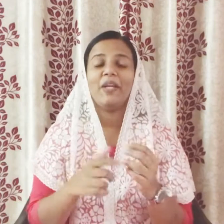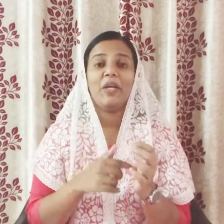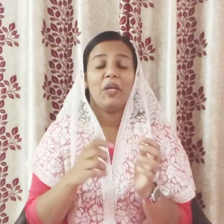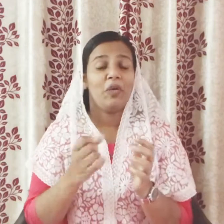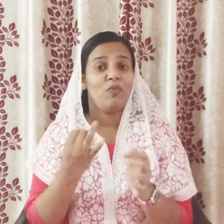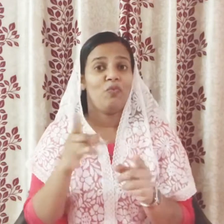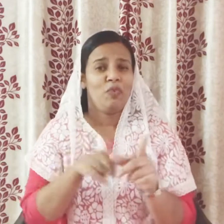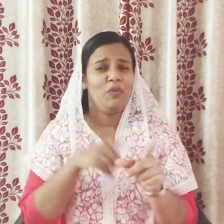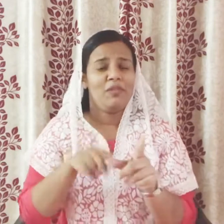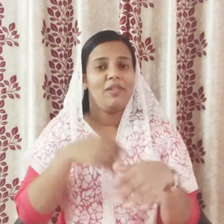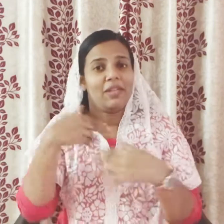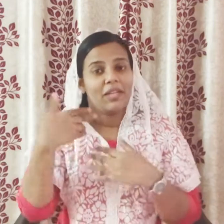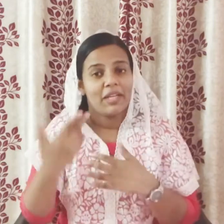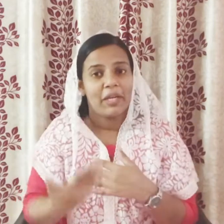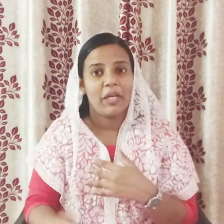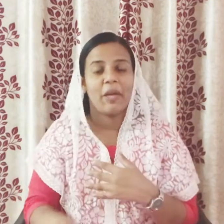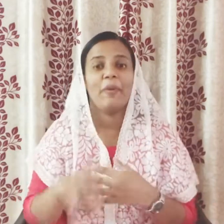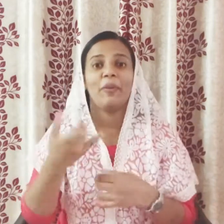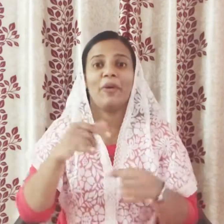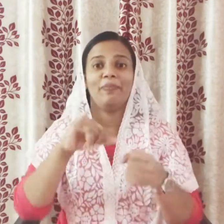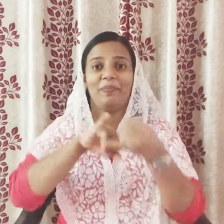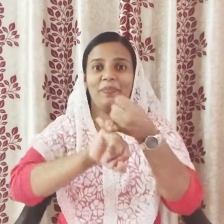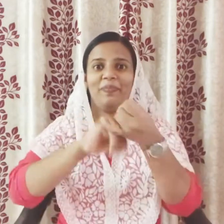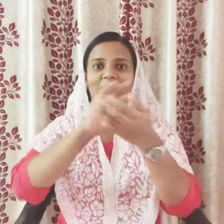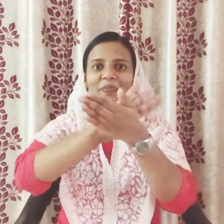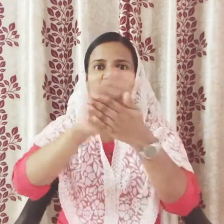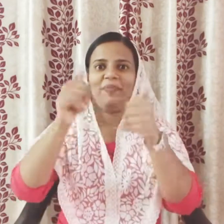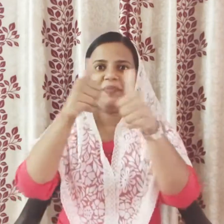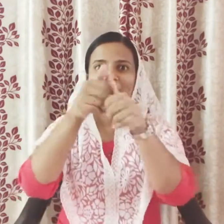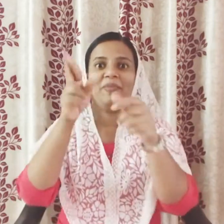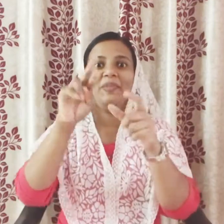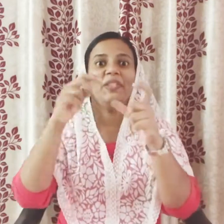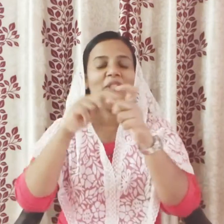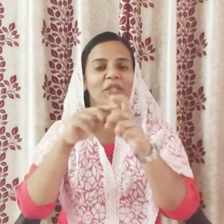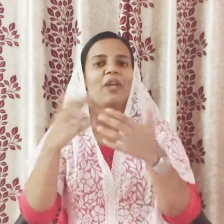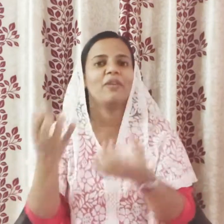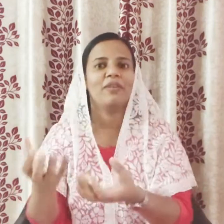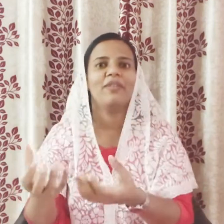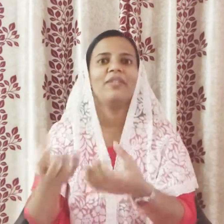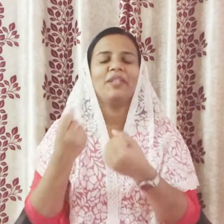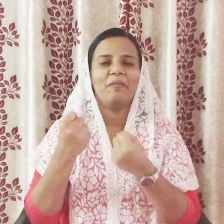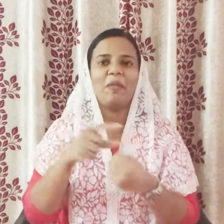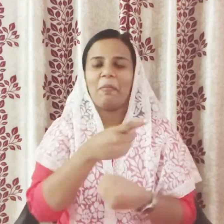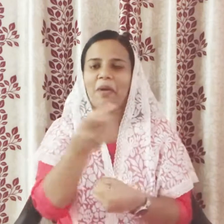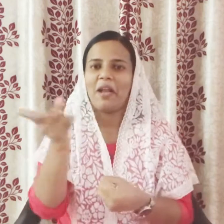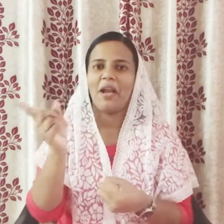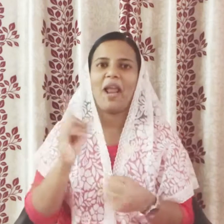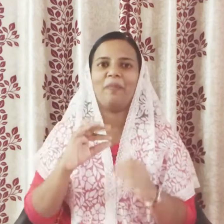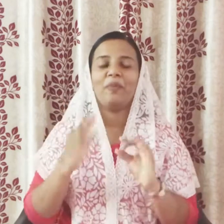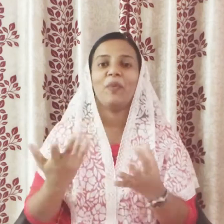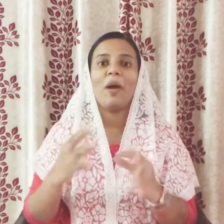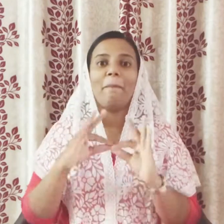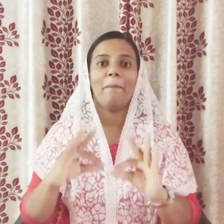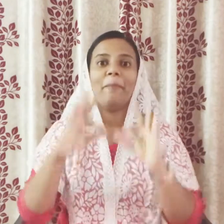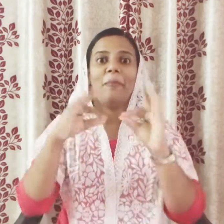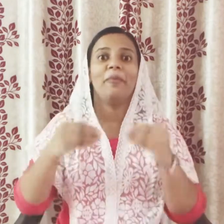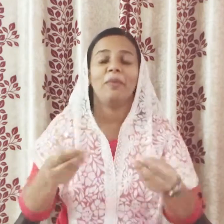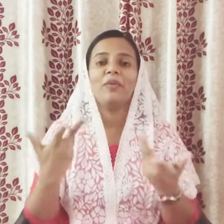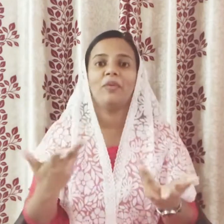അതായത് യുഗം കഴിയുമ്പോൾ, അവൻ നിൻ്റെ ഓഹരി ലഭിപ്പാൻ എഴുന്നേറ്റ് വരും. കണ്ടോ, ഞാനും നിങ്ങളുമെല്ലാം ഇതുപോലെ എഴുന്നേറ്റ് വരേണ്ടി വരും. എന്തിനു